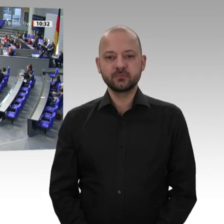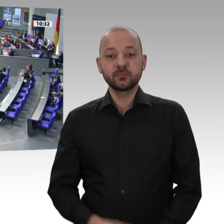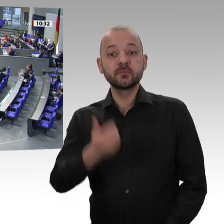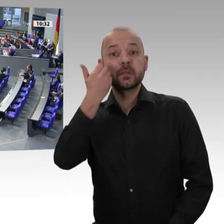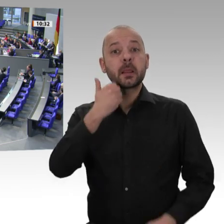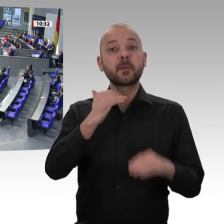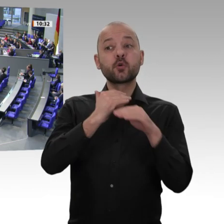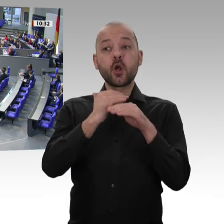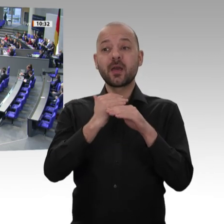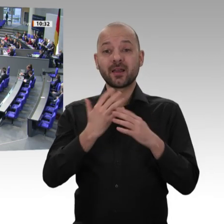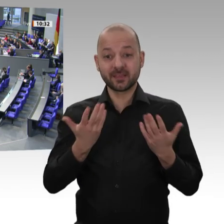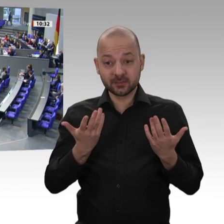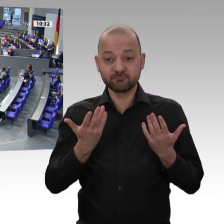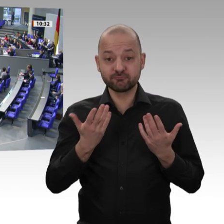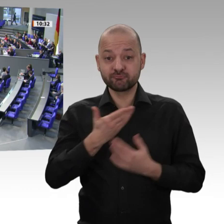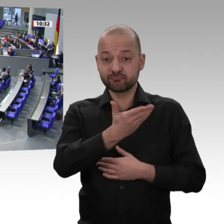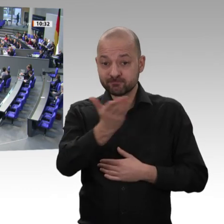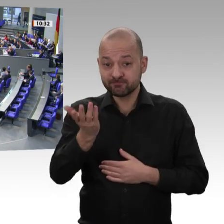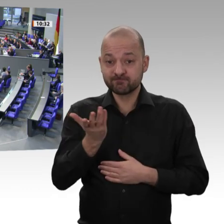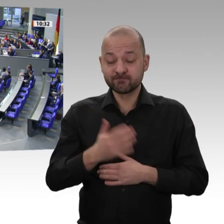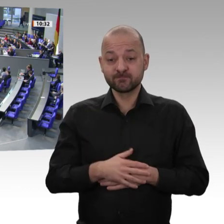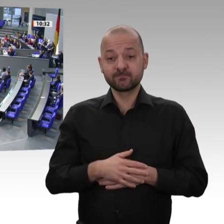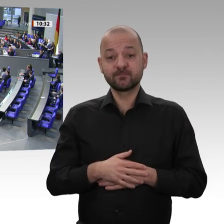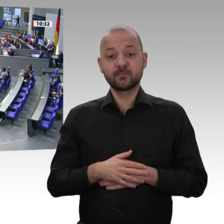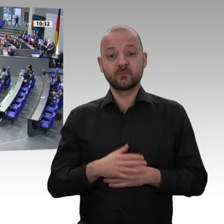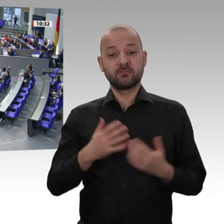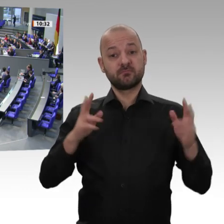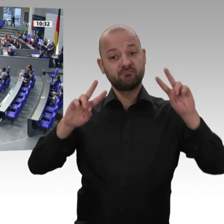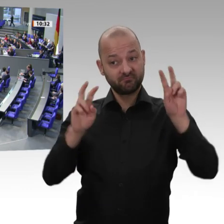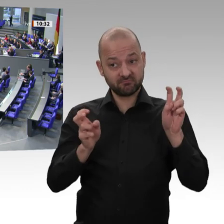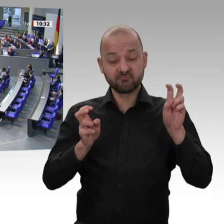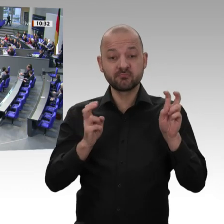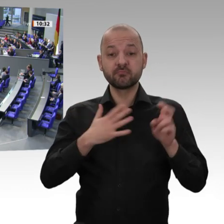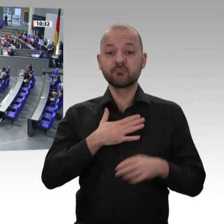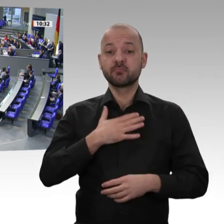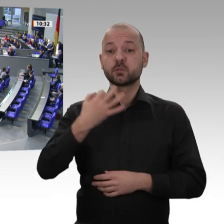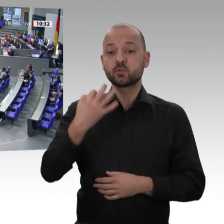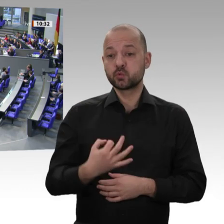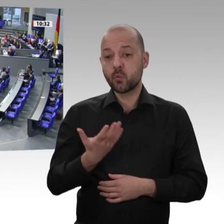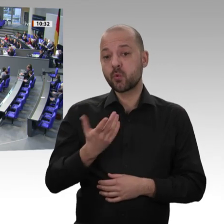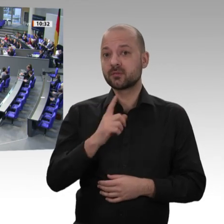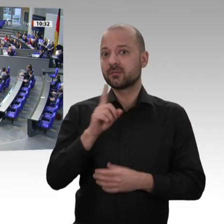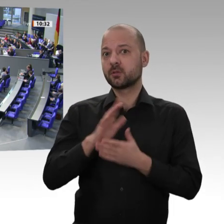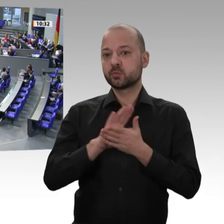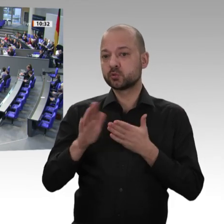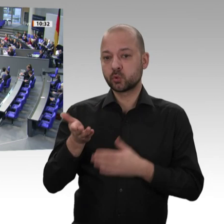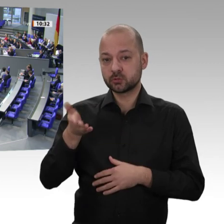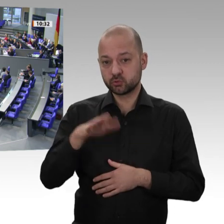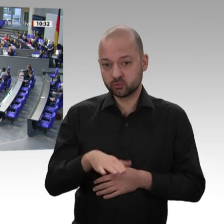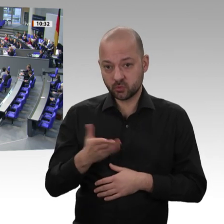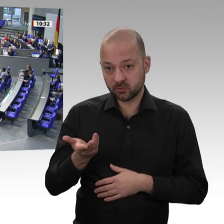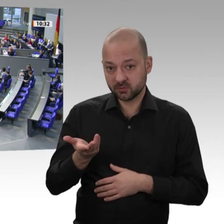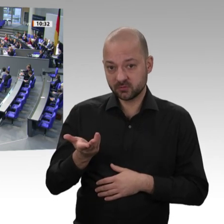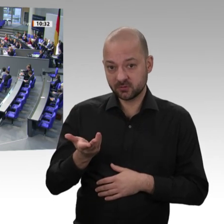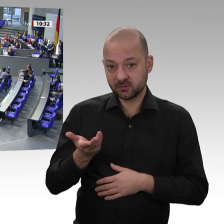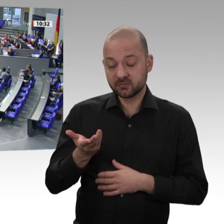von Ferhat Unvar. Ferhat Unvar wurde vor 22 Jahren in Deutschland geboren und ist